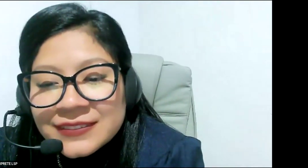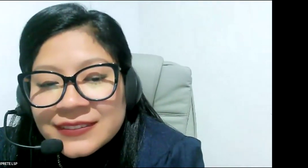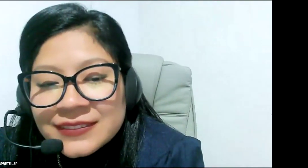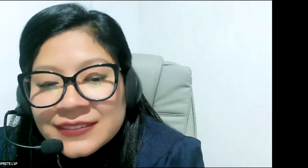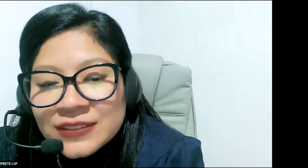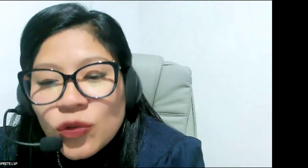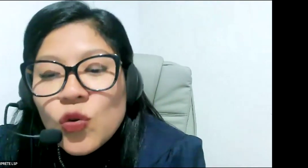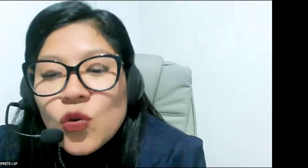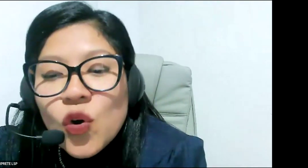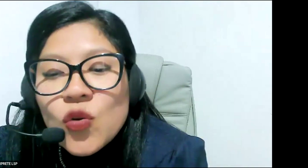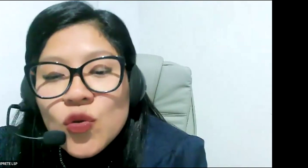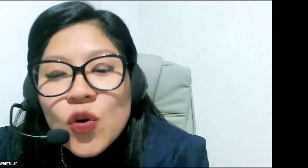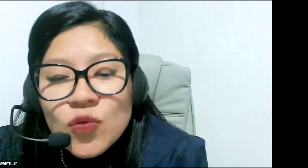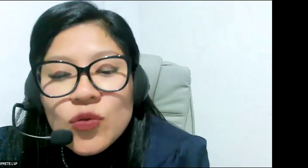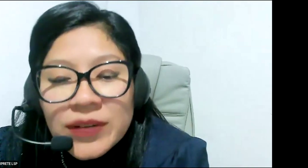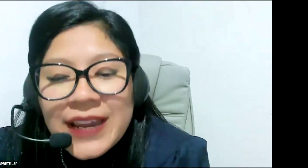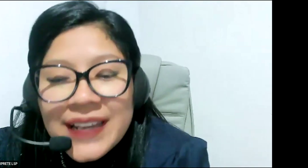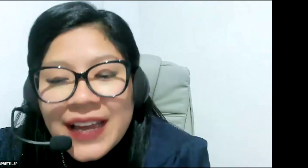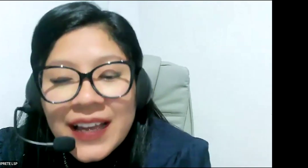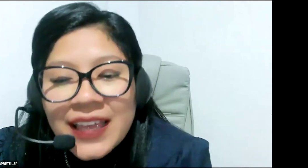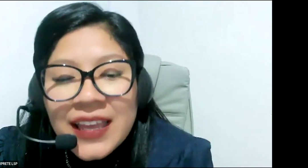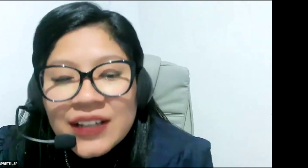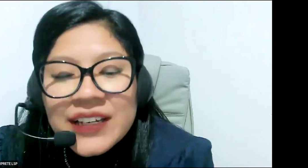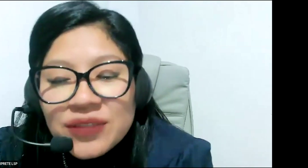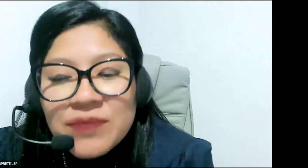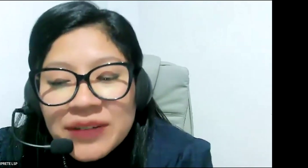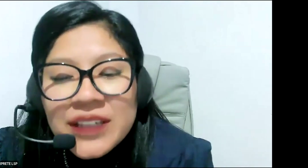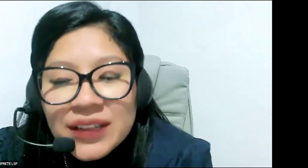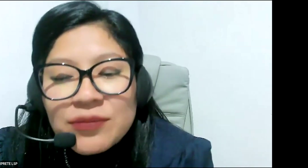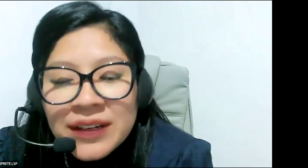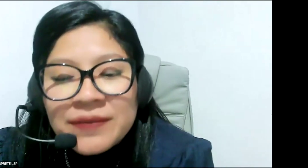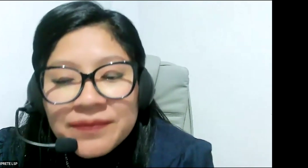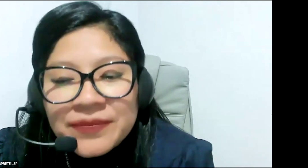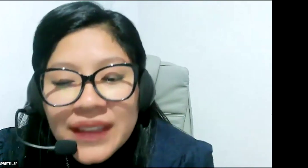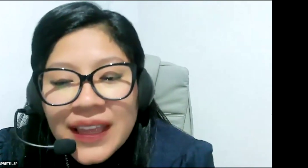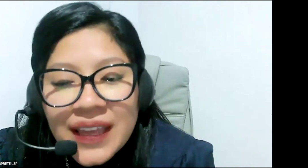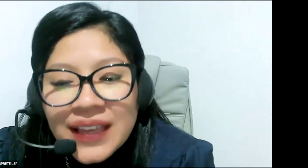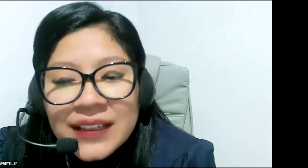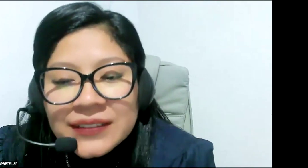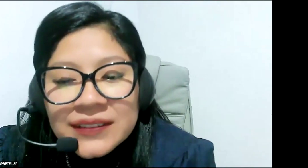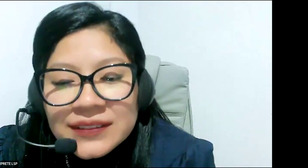o u con u con u Leila gira tu mano gira tu